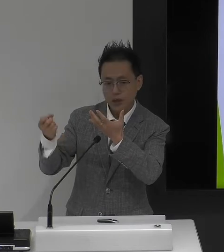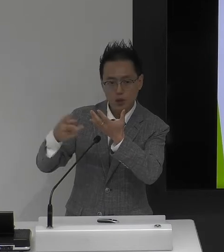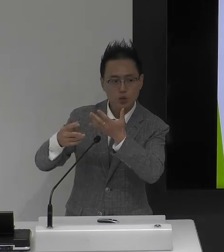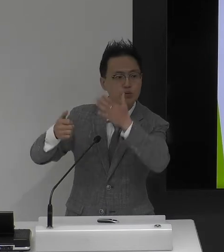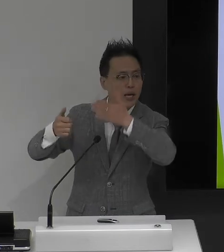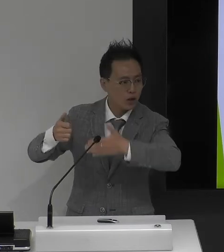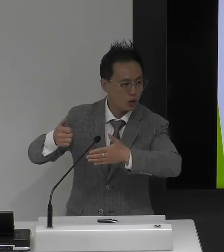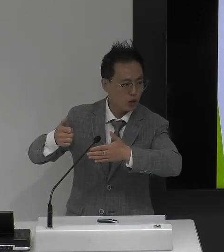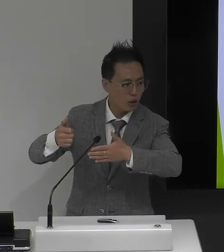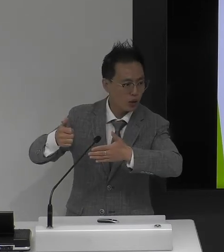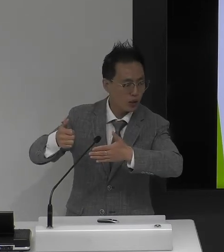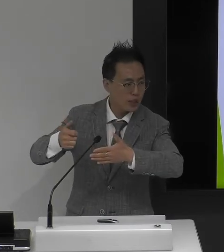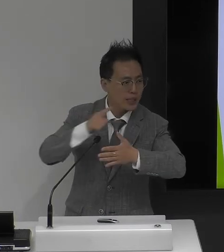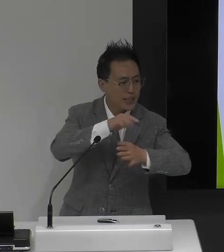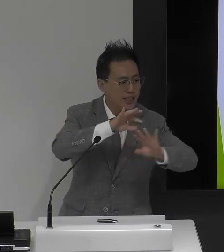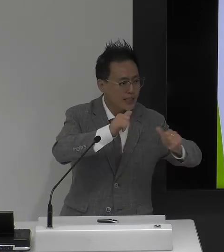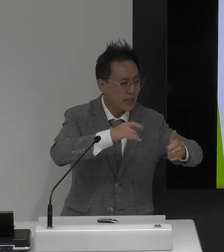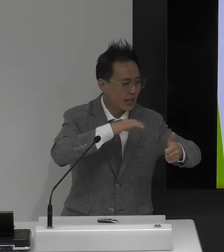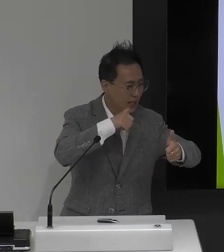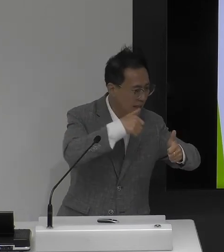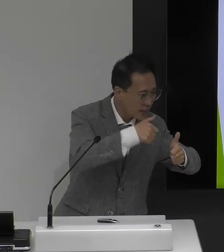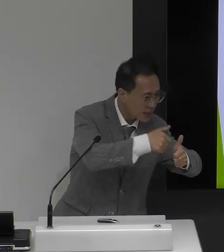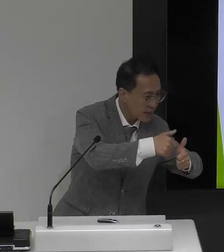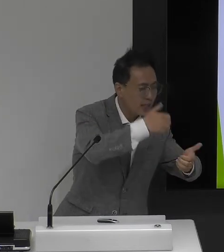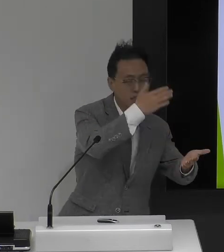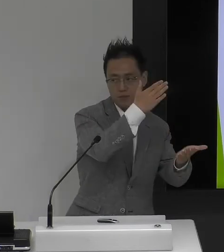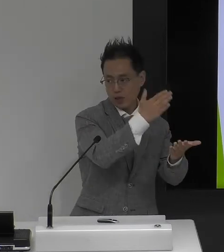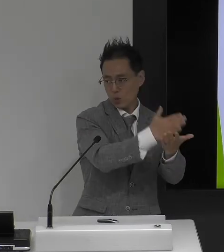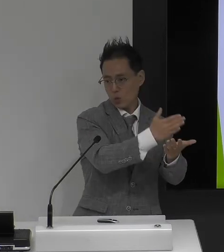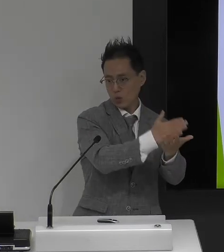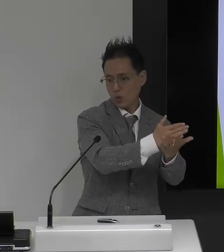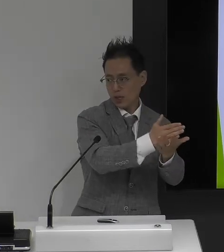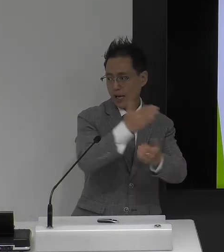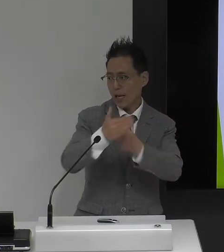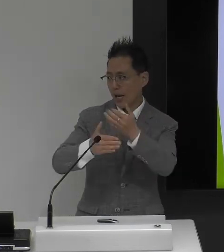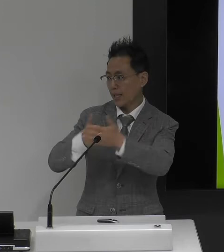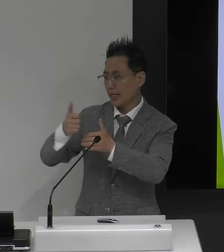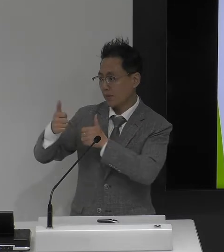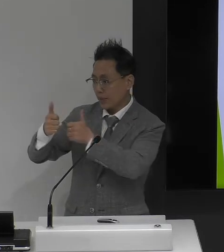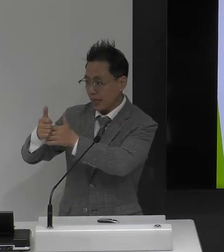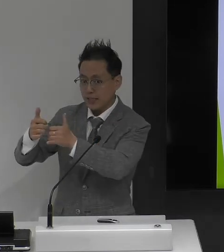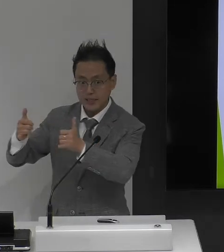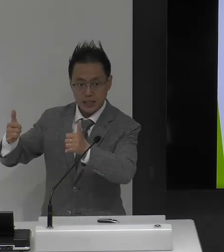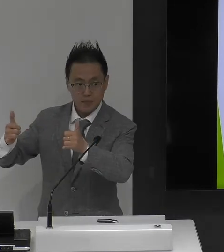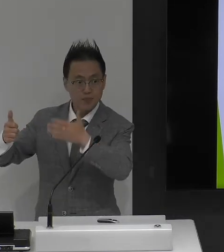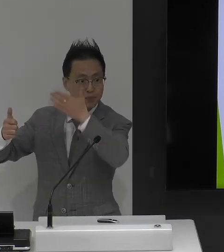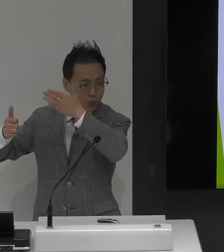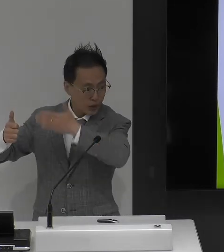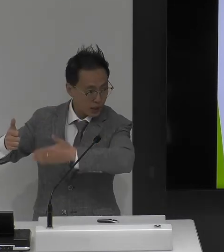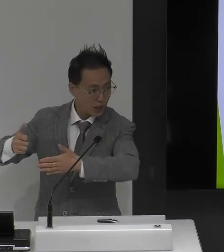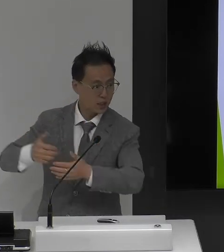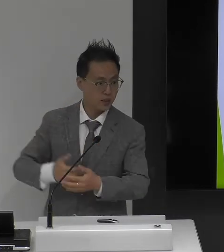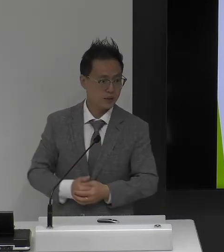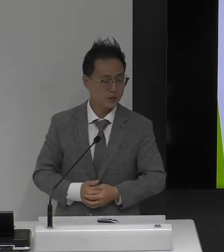그리고 부탁하죠. 이 세상 따르지 말고 하나님 따르는 사람 되라.